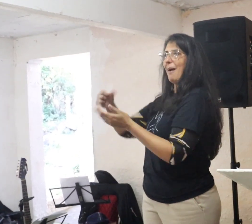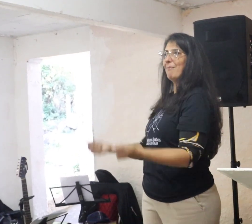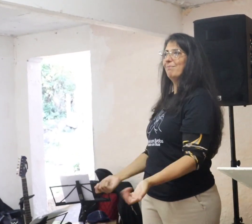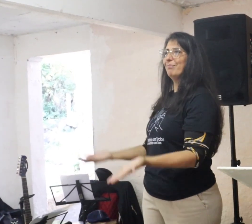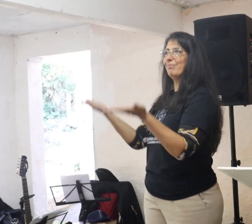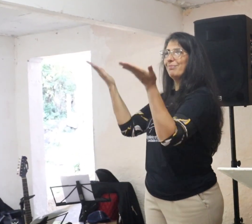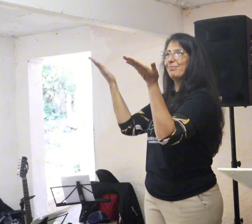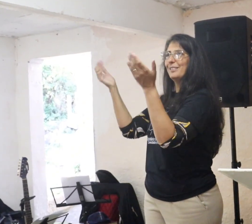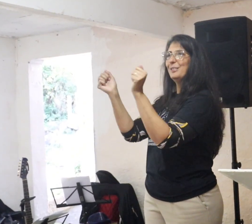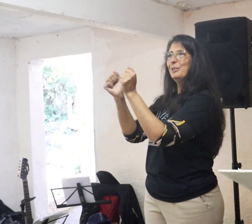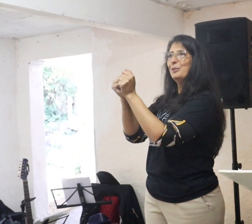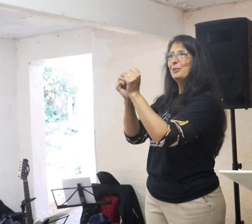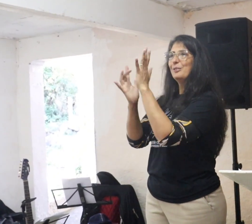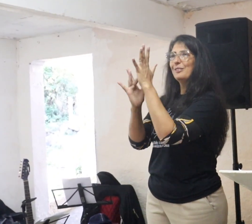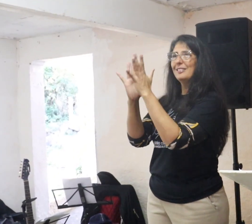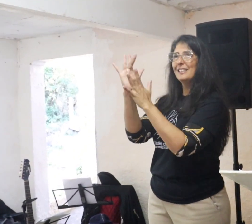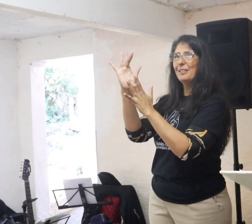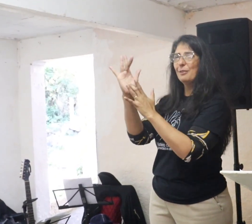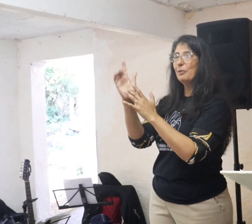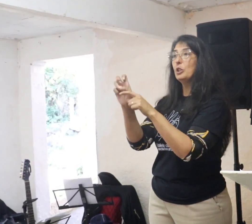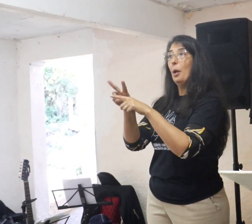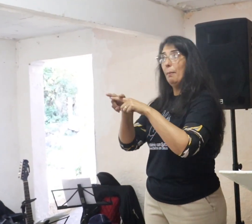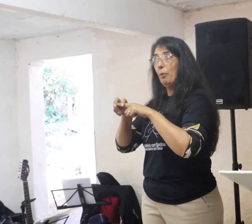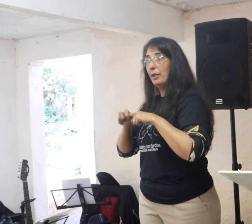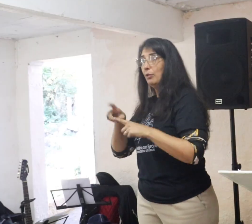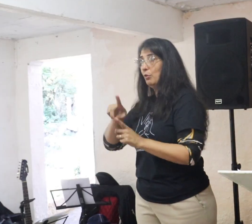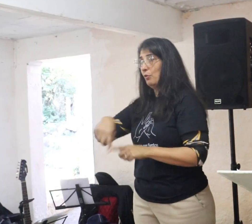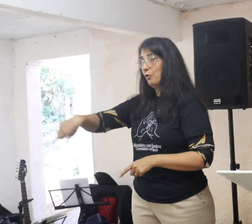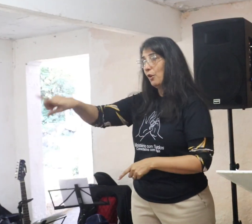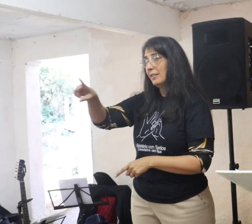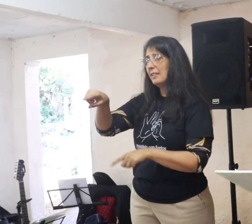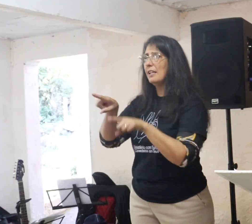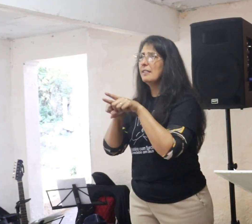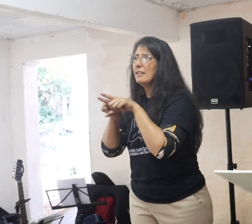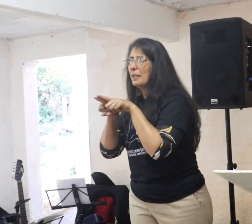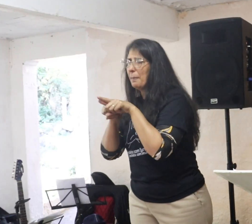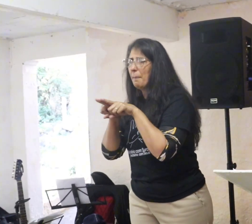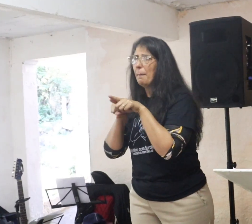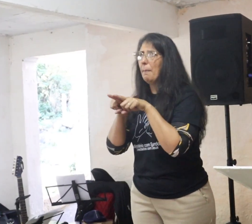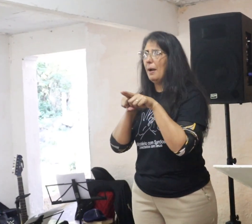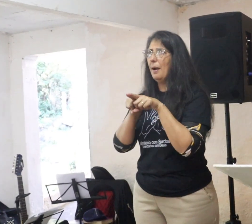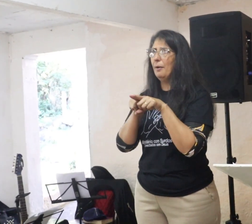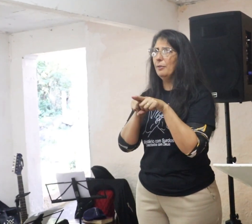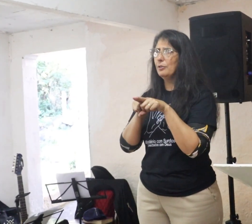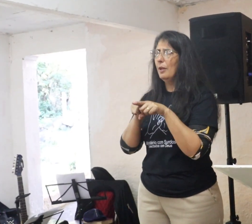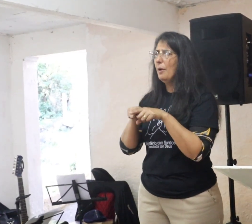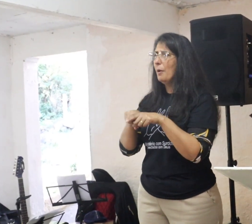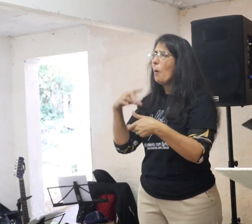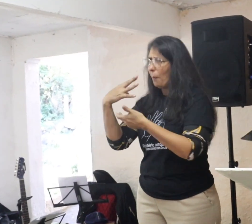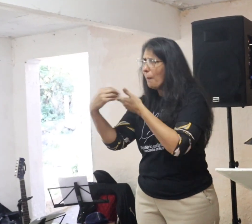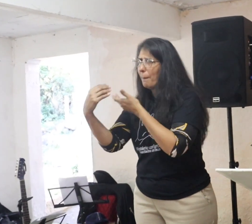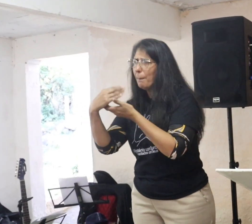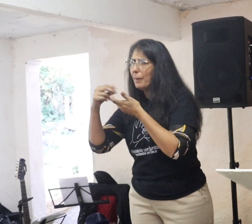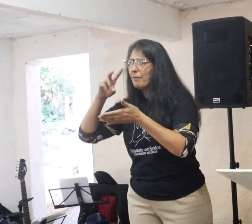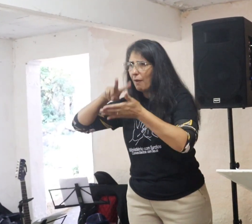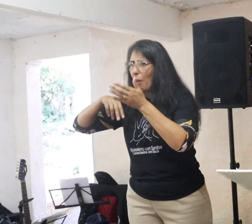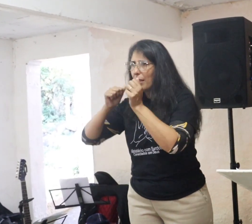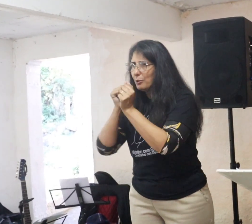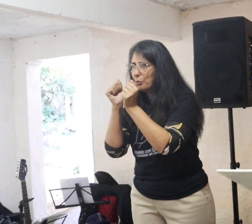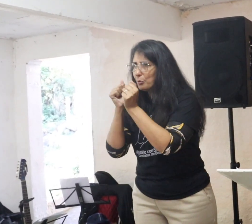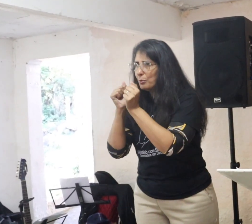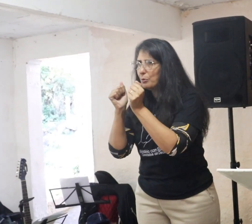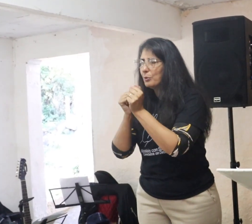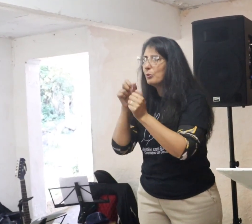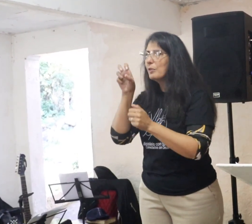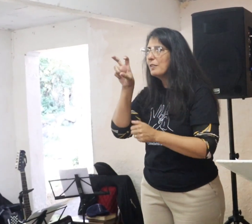Cristo. Portanto, meus amados irmãos, vamos já ter o versículo, vamos tentar ler juntos esse versículo tão bonito,